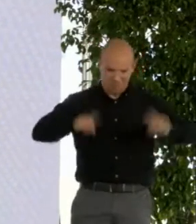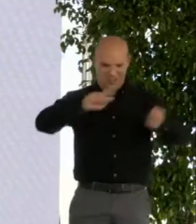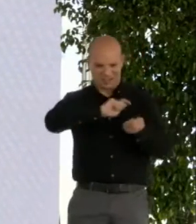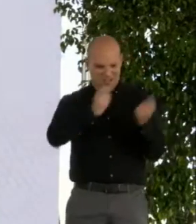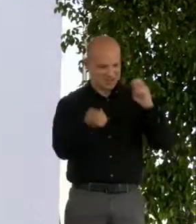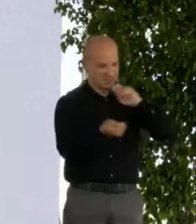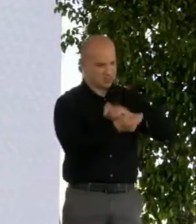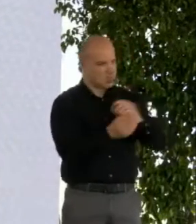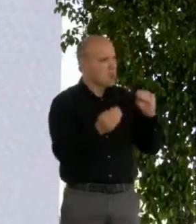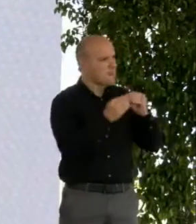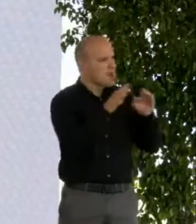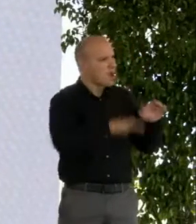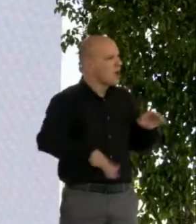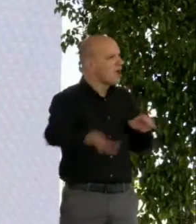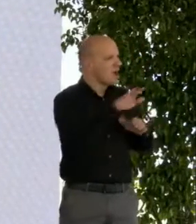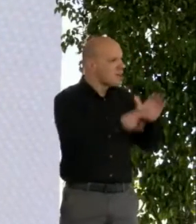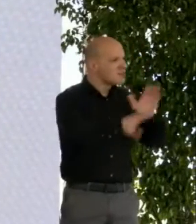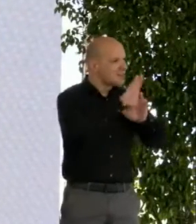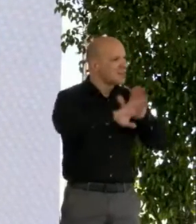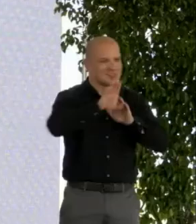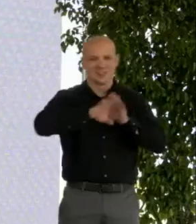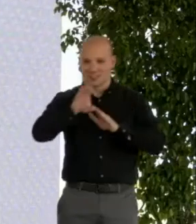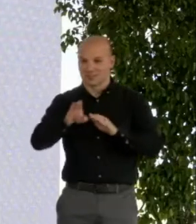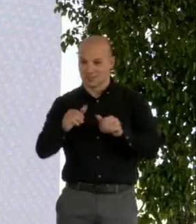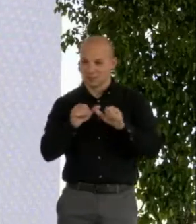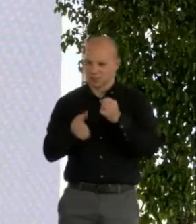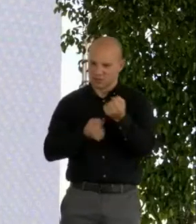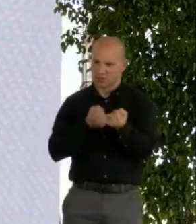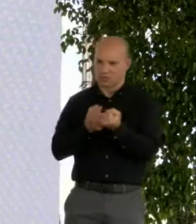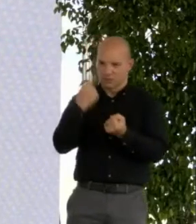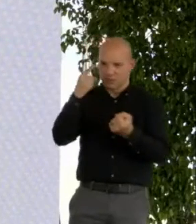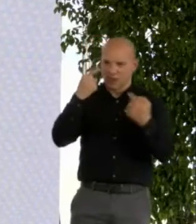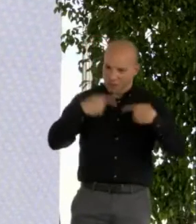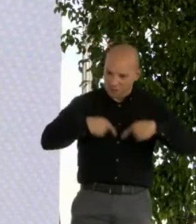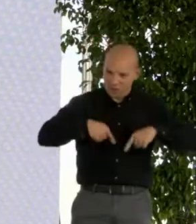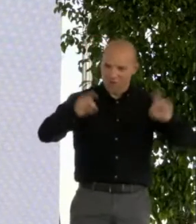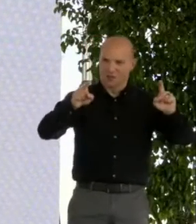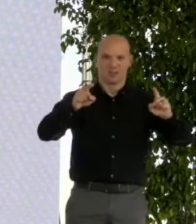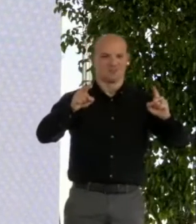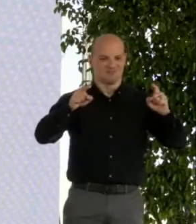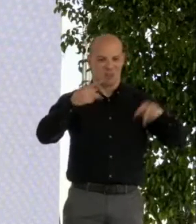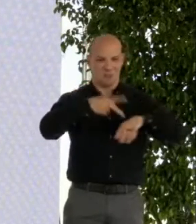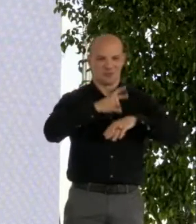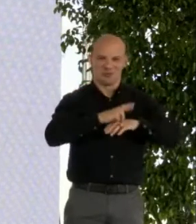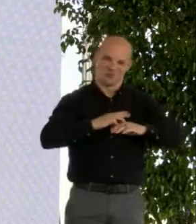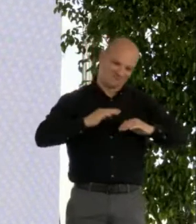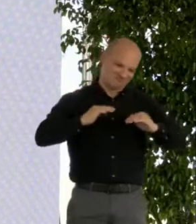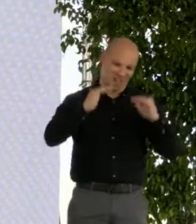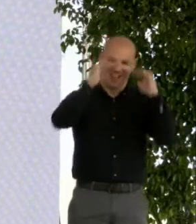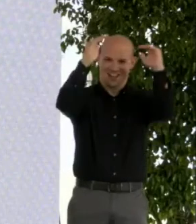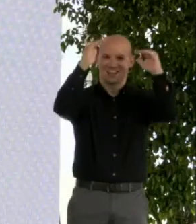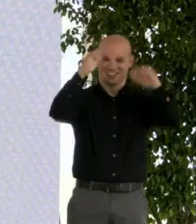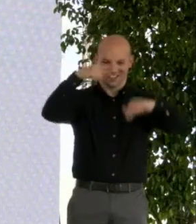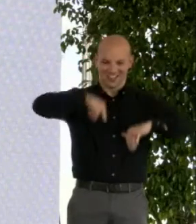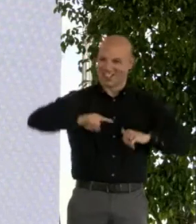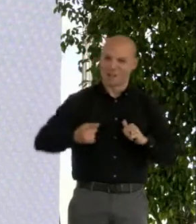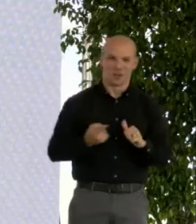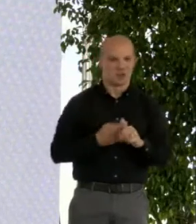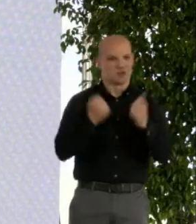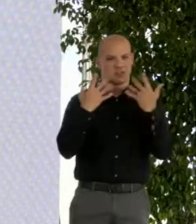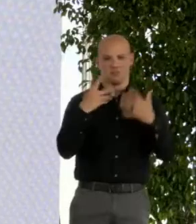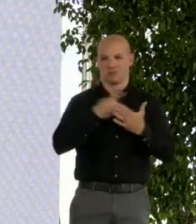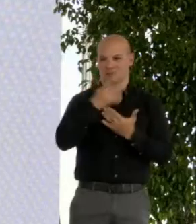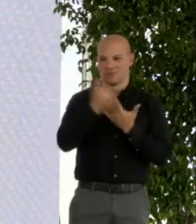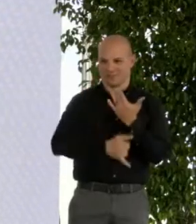más lugares como este y que seguiremos aportando para lograr grandes cosas para Puerto Rico. Este es el primero de muchos.